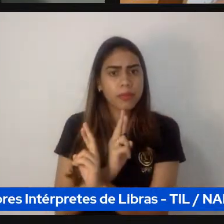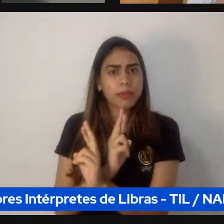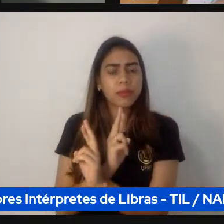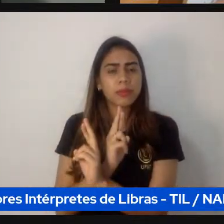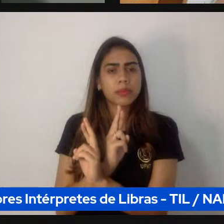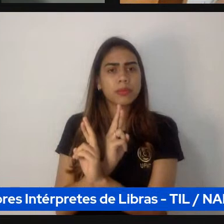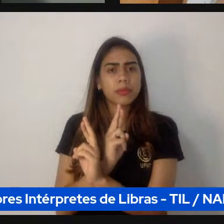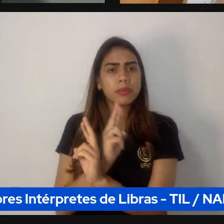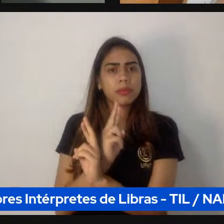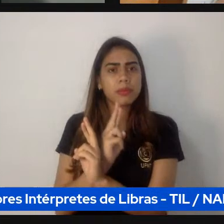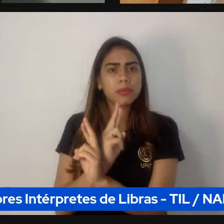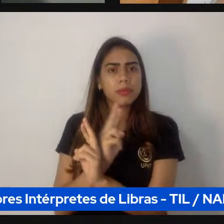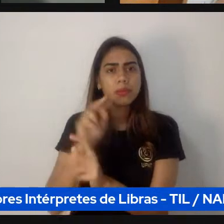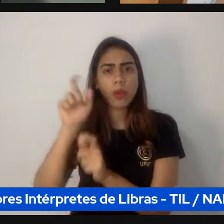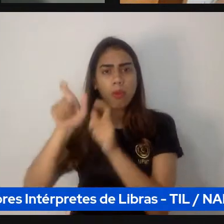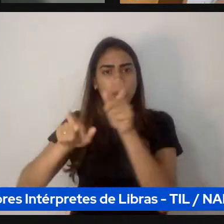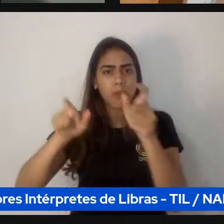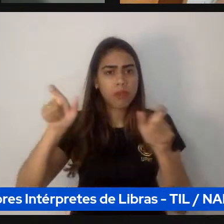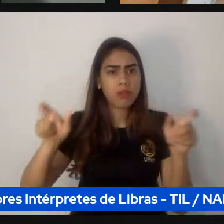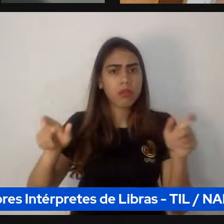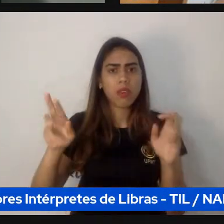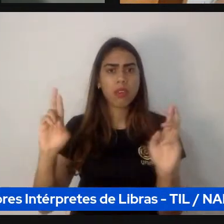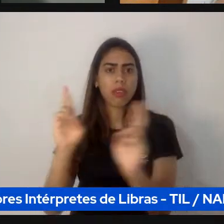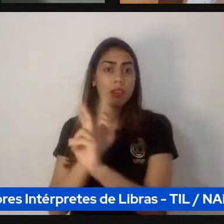Essa tenha sido a motivação